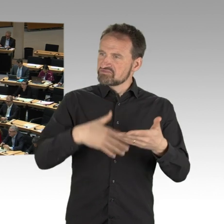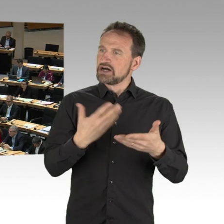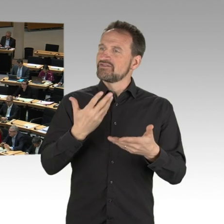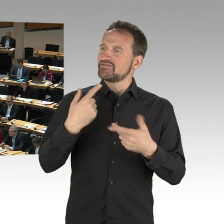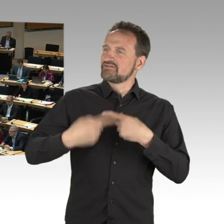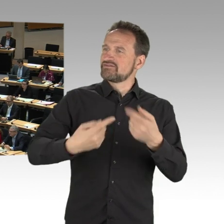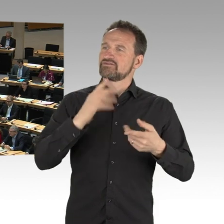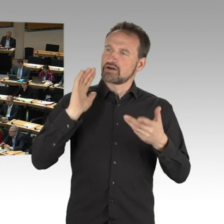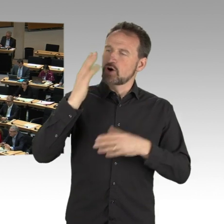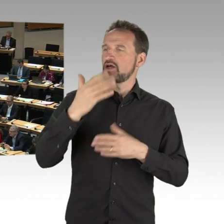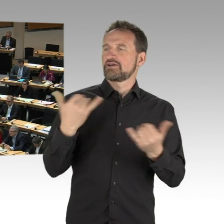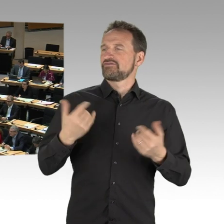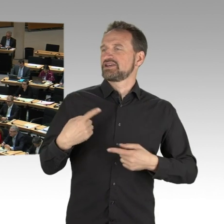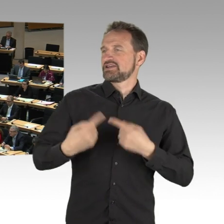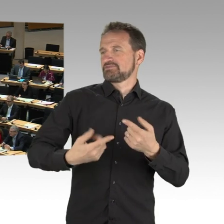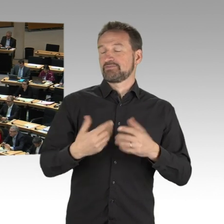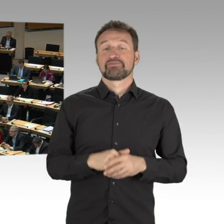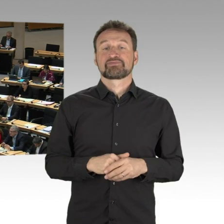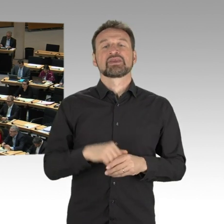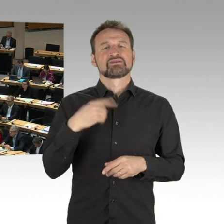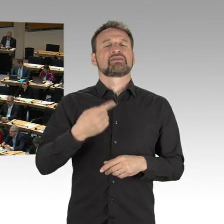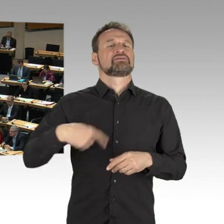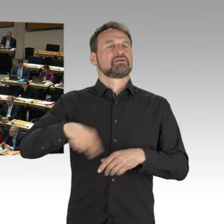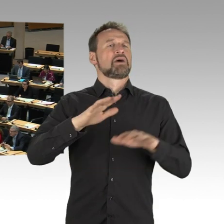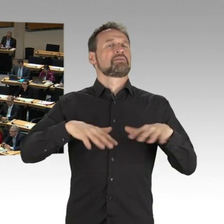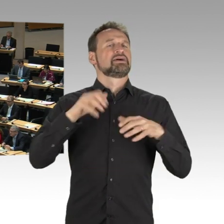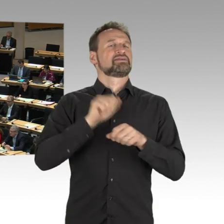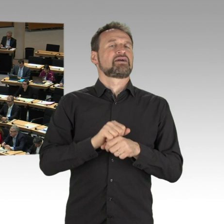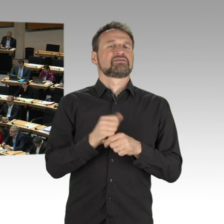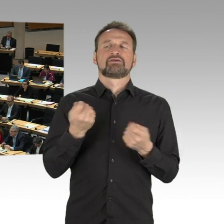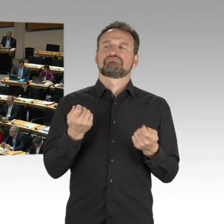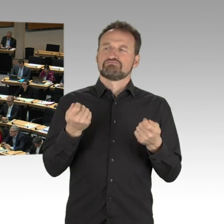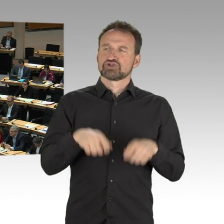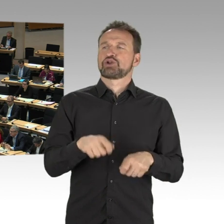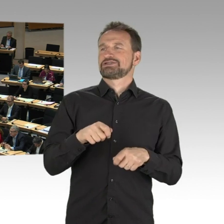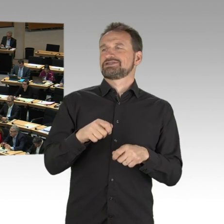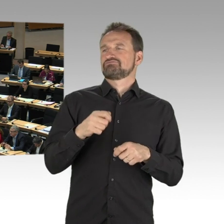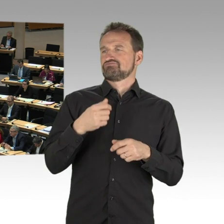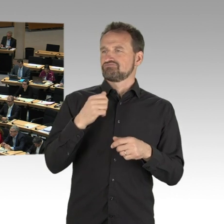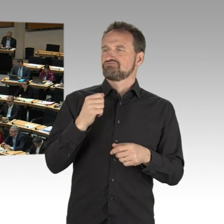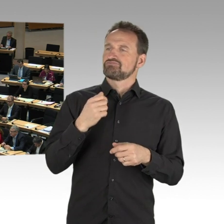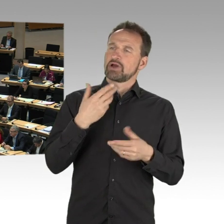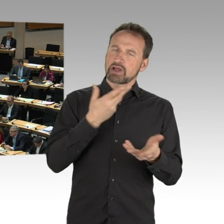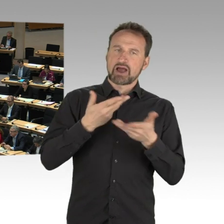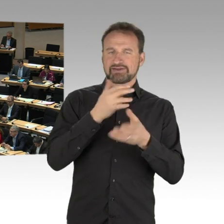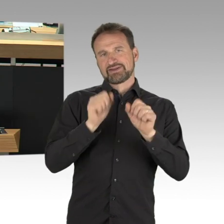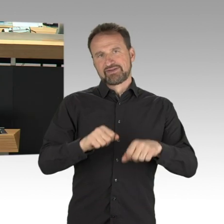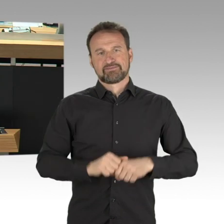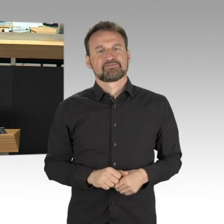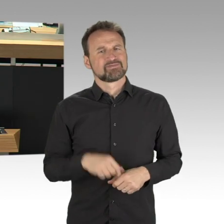kann. Schließen möchte ich mit einem Zitat von Lala Süskind, der Vorsitzenden des Jüdischen Forums für Demokratie und gegen